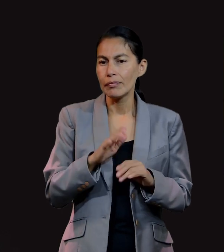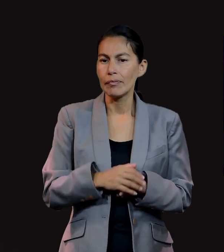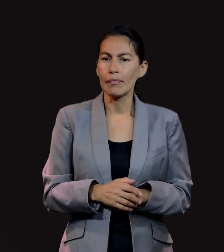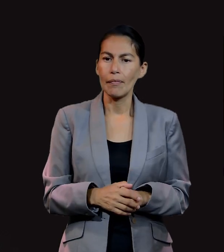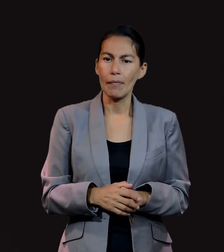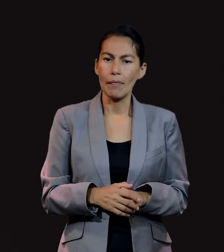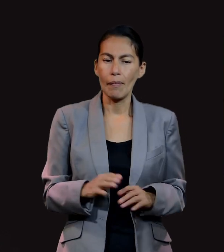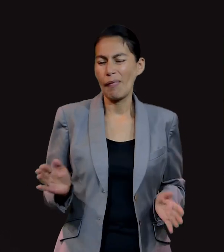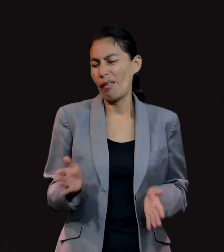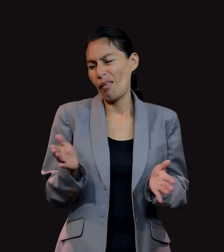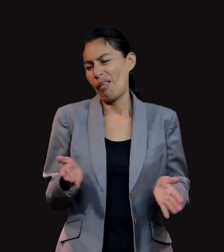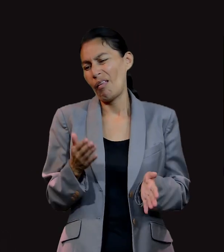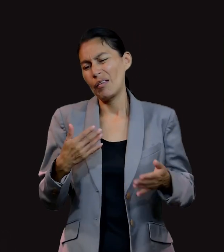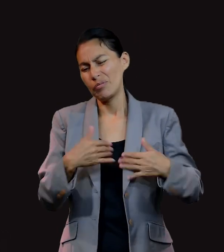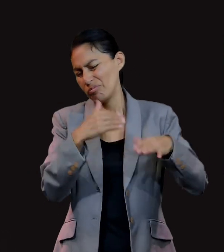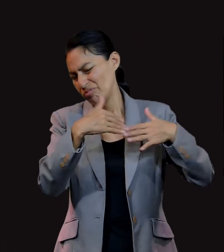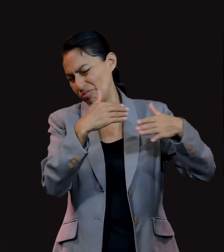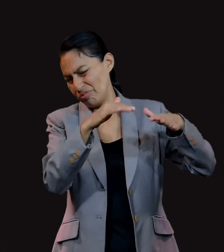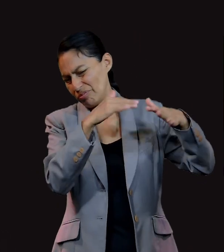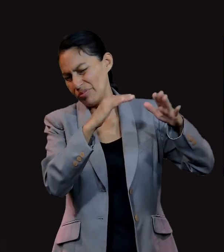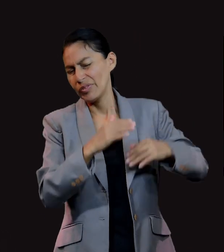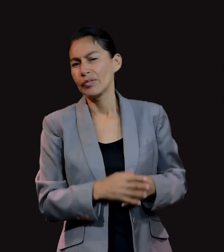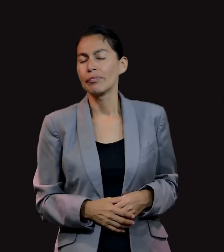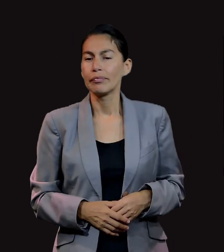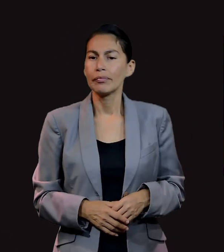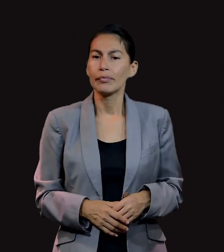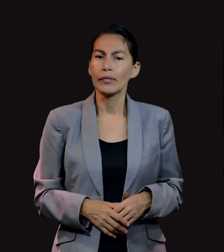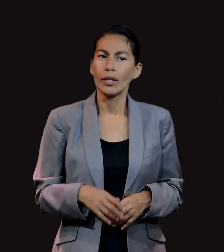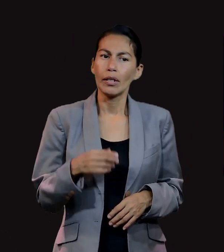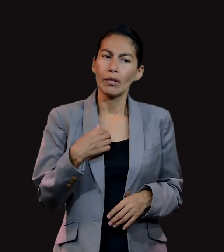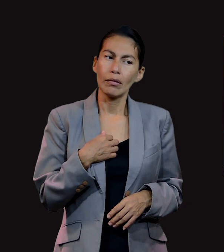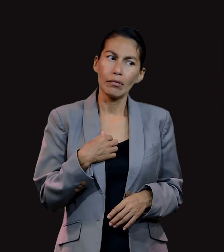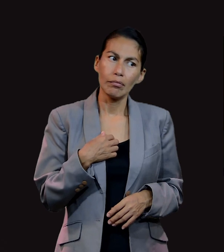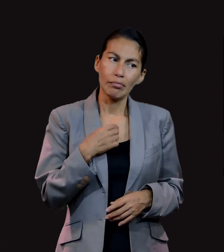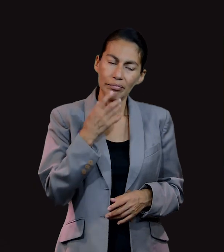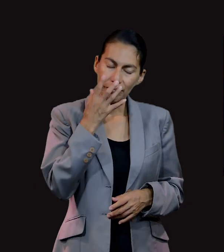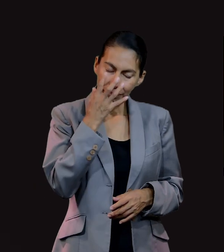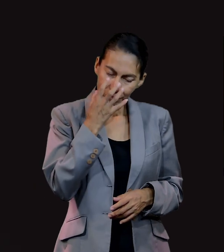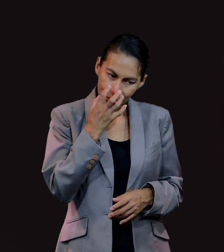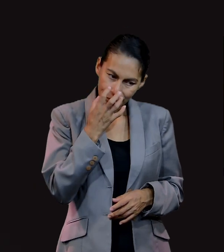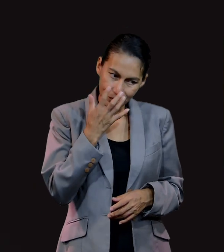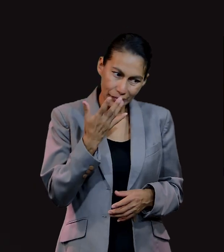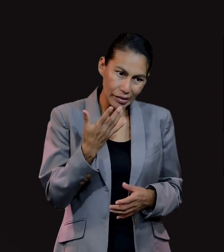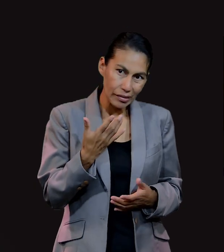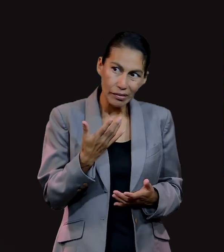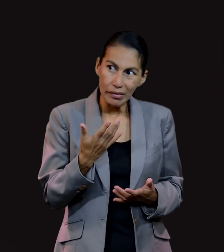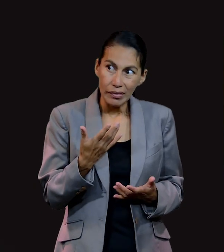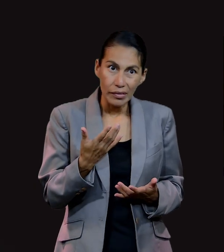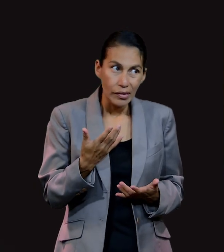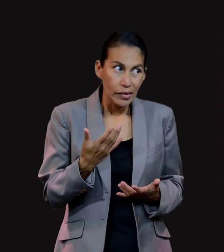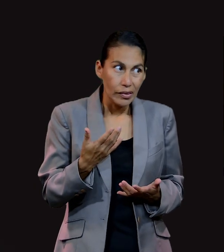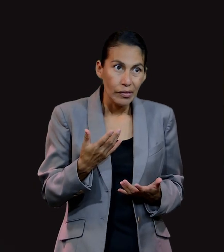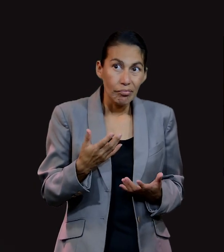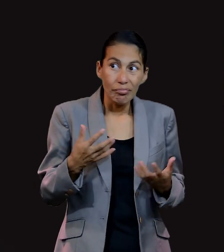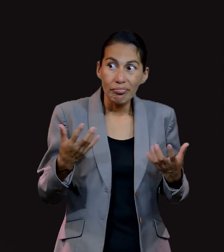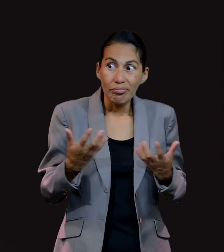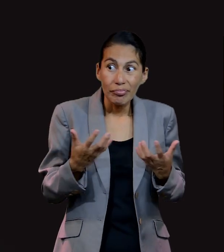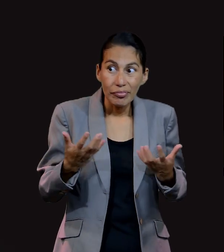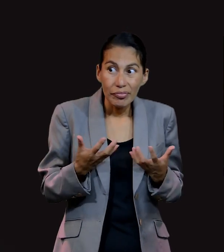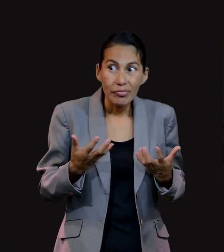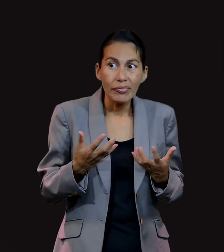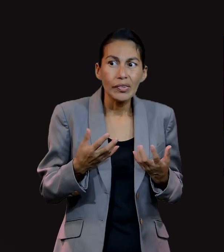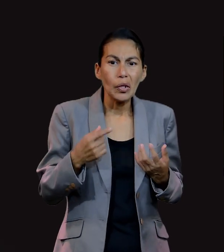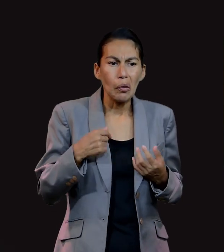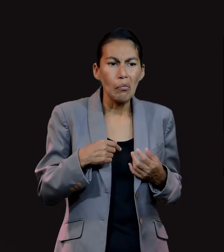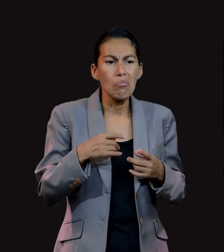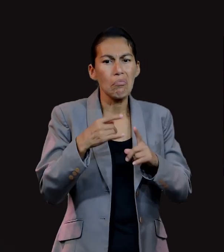cuando me dijeron eso vete, vete, vete y yo empecé a caminar y cuando iba a caminar yo